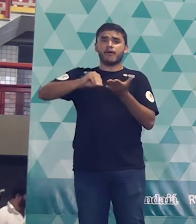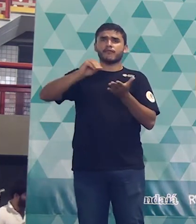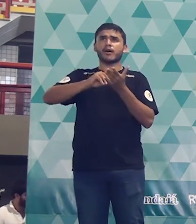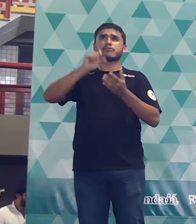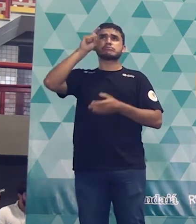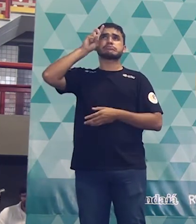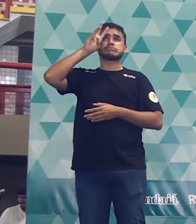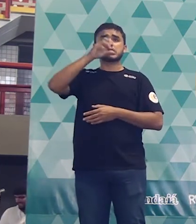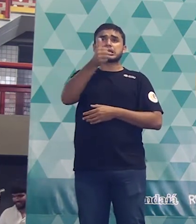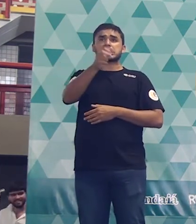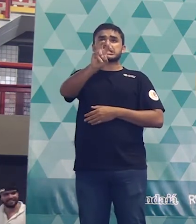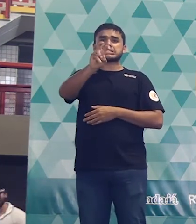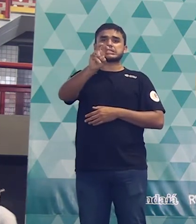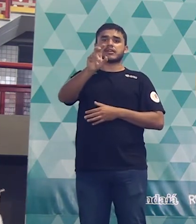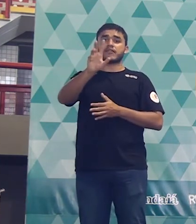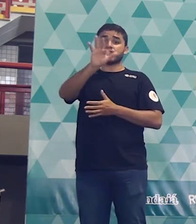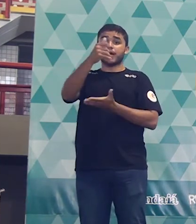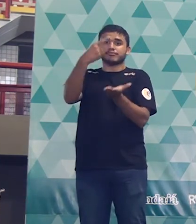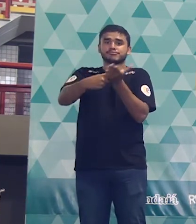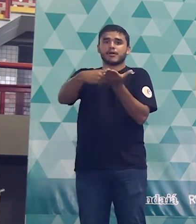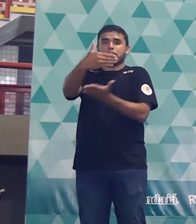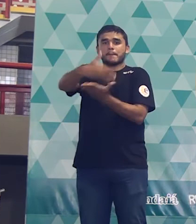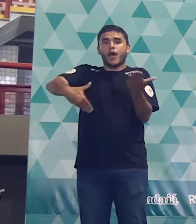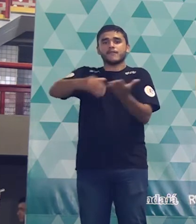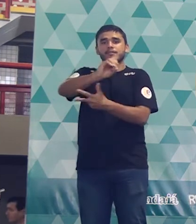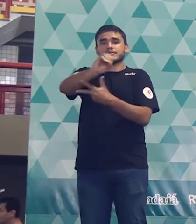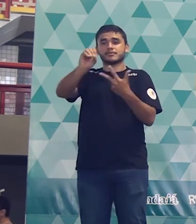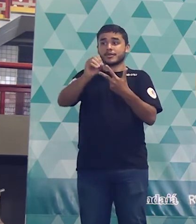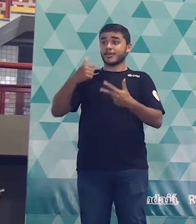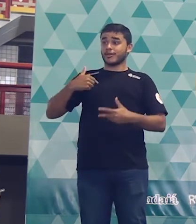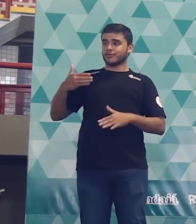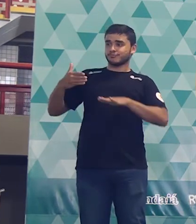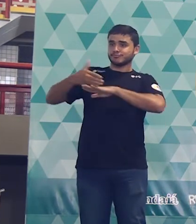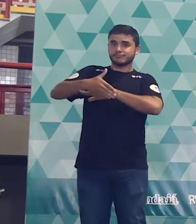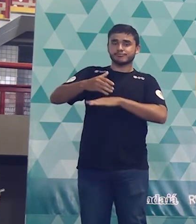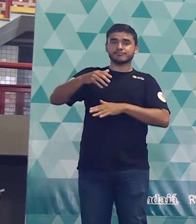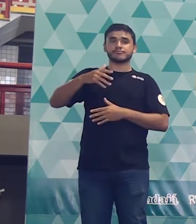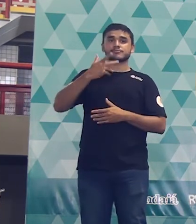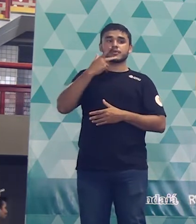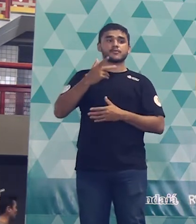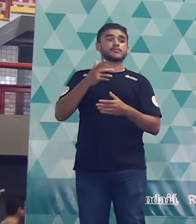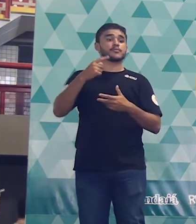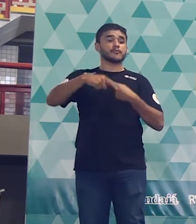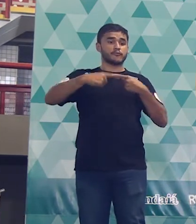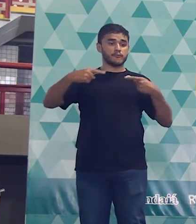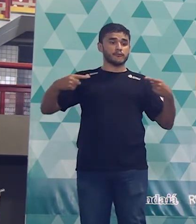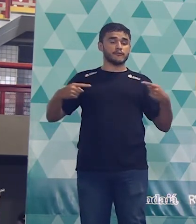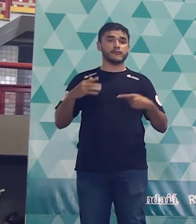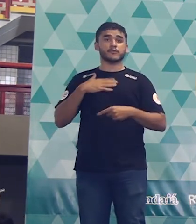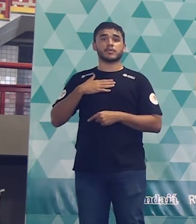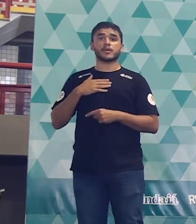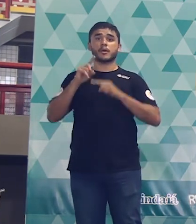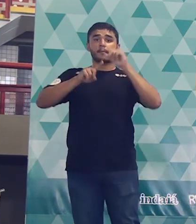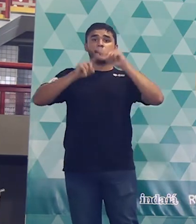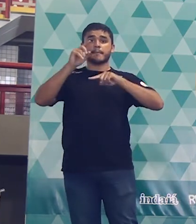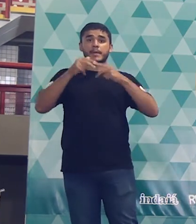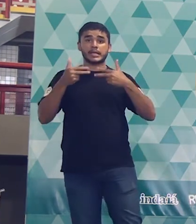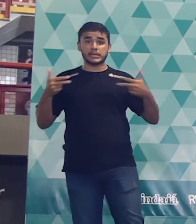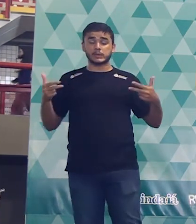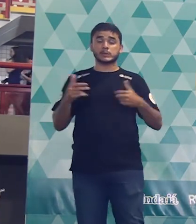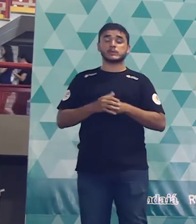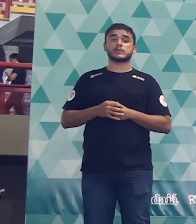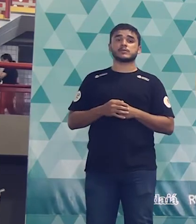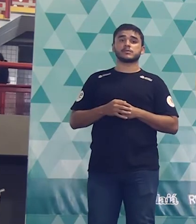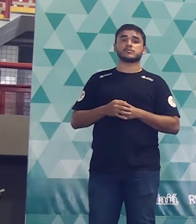e códigos, ciências humanas e redação, a gente está aqui, certo? Está com a sua apostila aí? Nosso material se